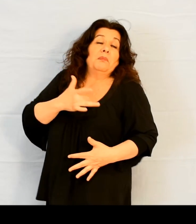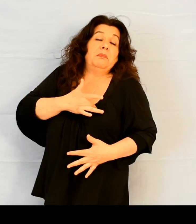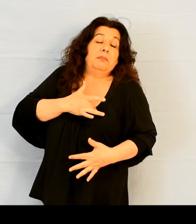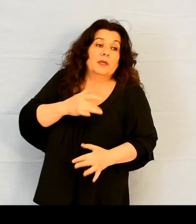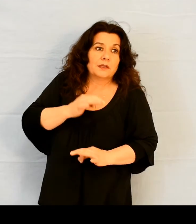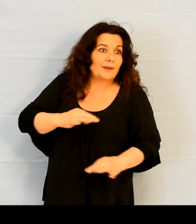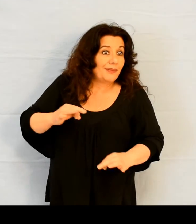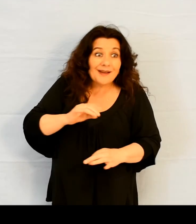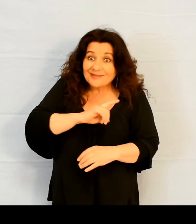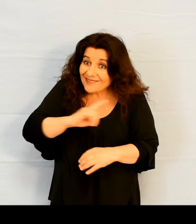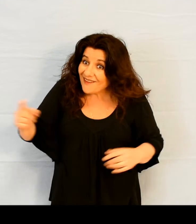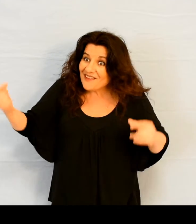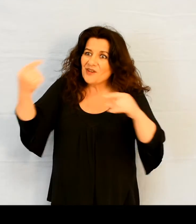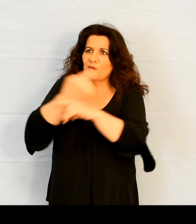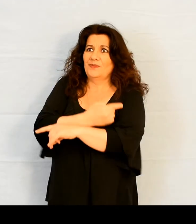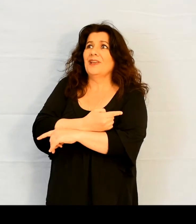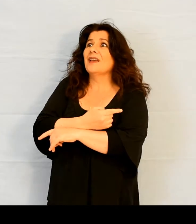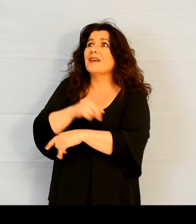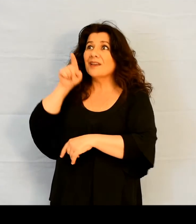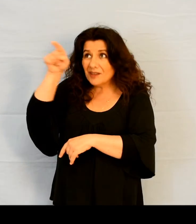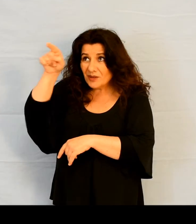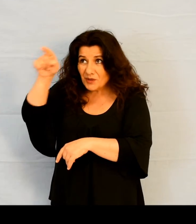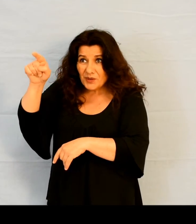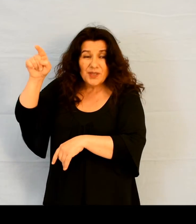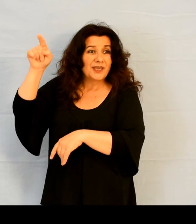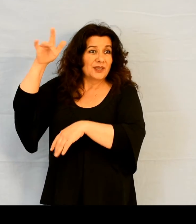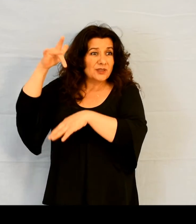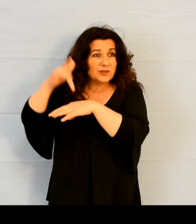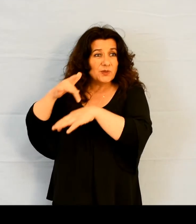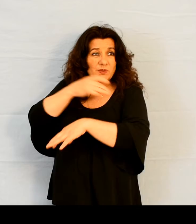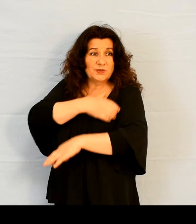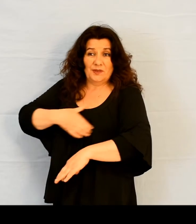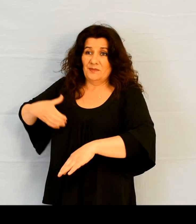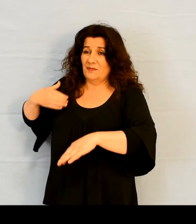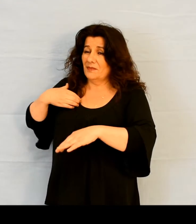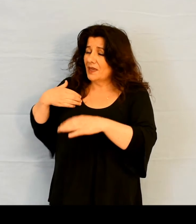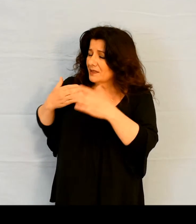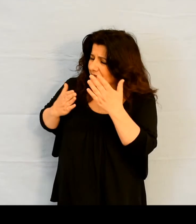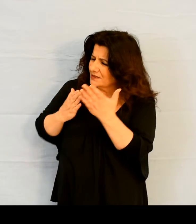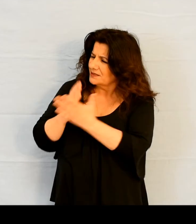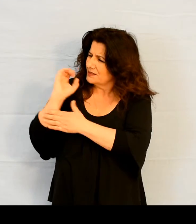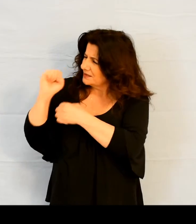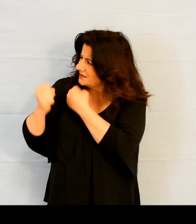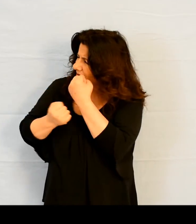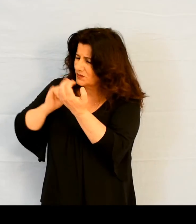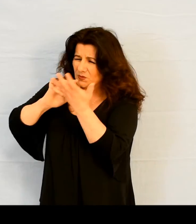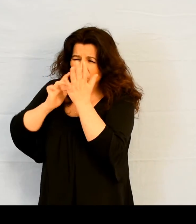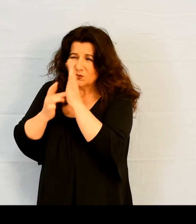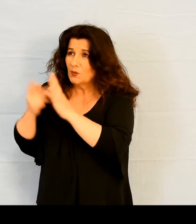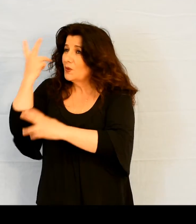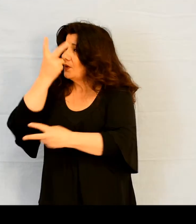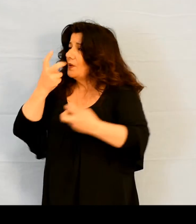un grand prêtre éprouvé en toutes choses, à notre ressemblance, excepté le